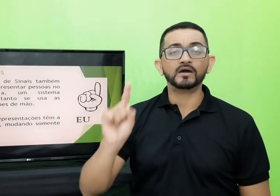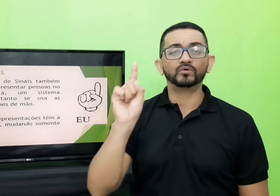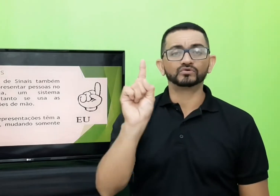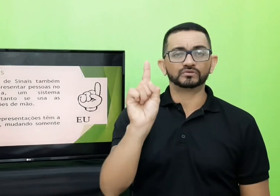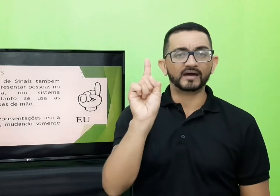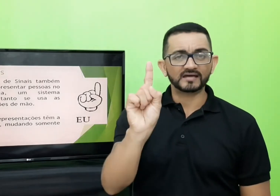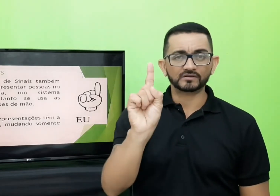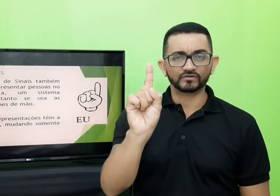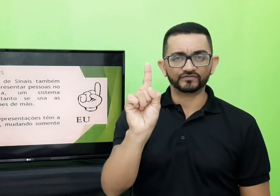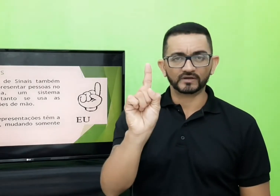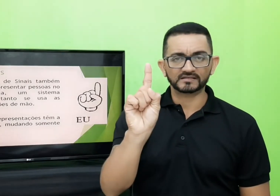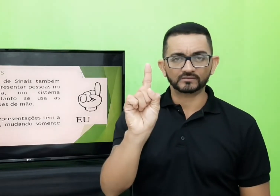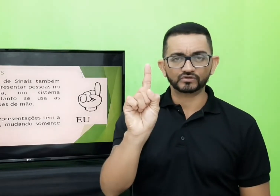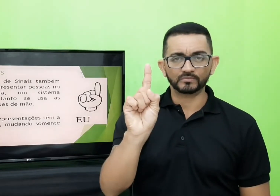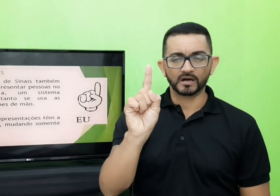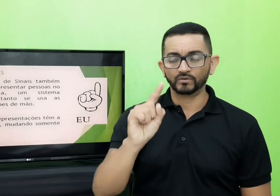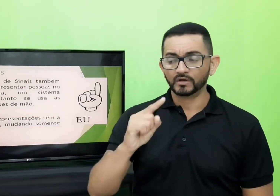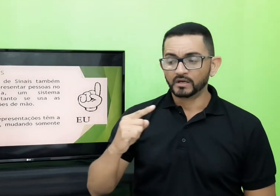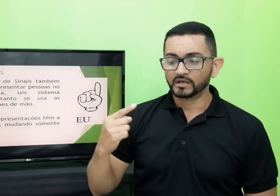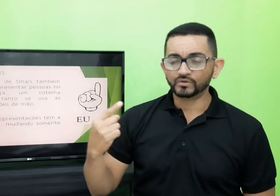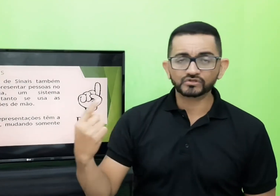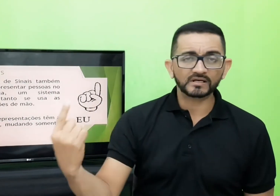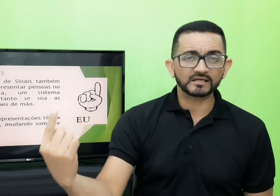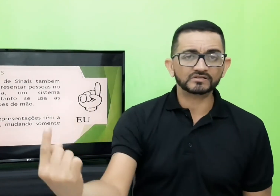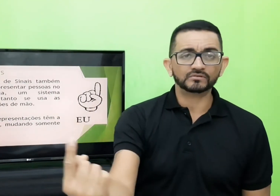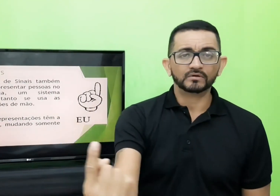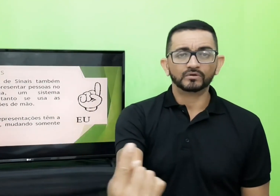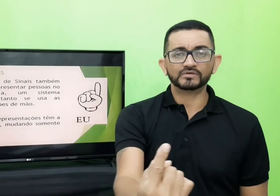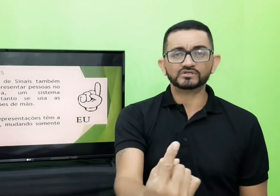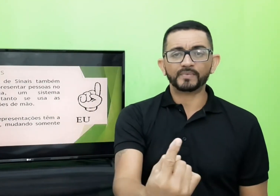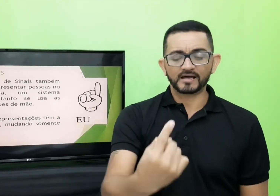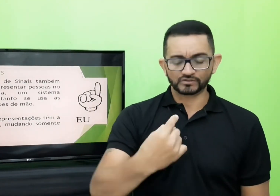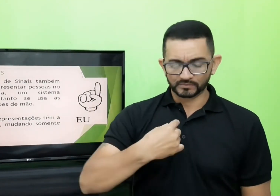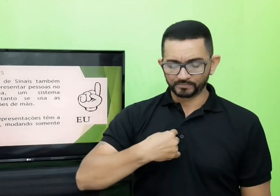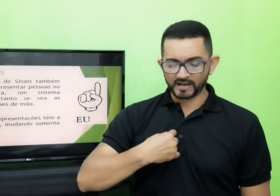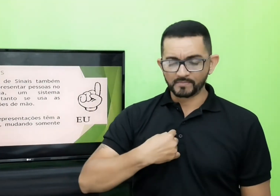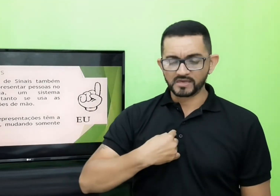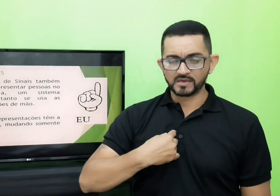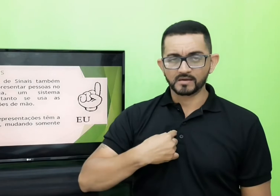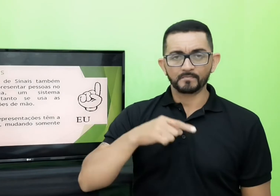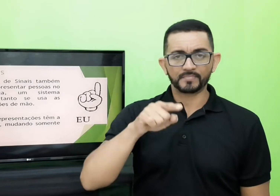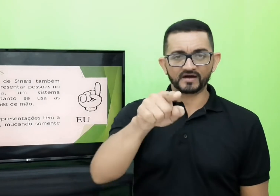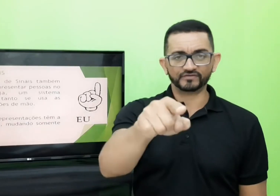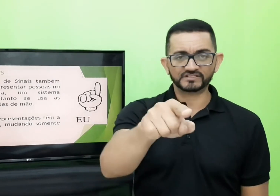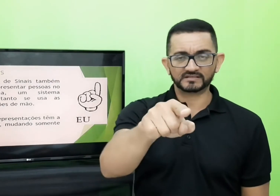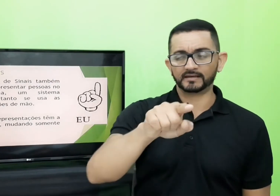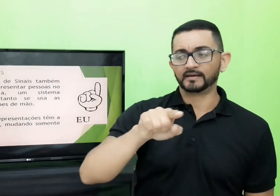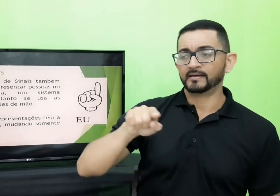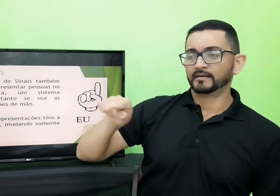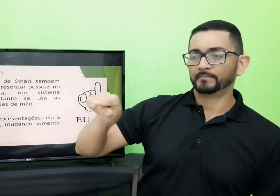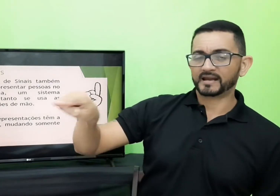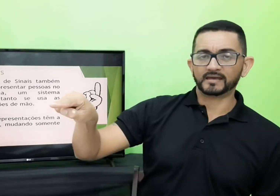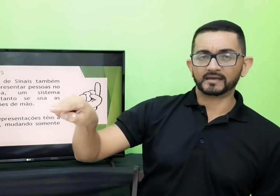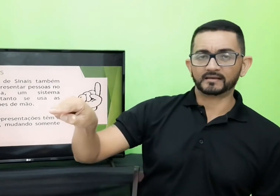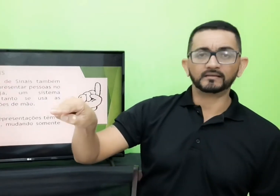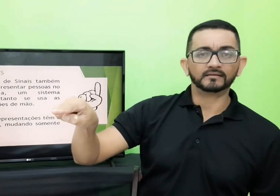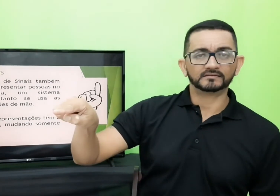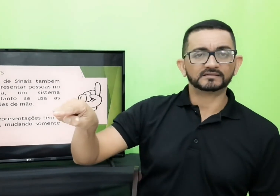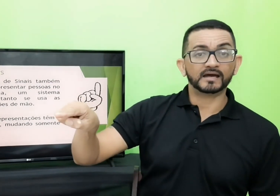eu uso essa configuração de mão e utilizo o espaço para mim, para você, para ele, certo?